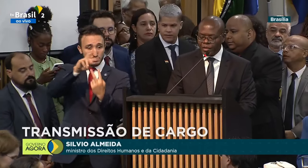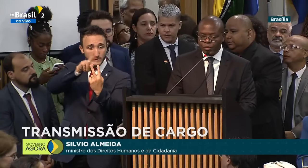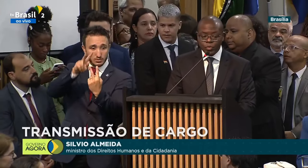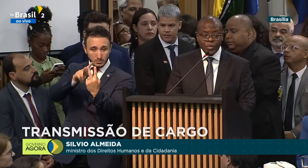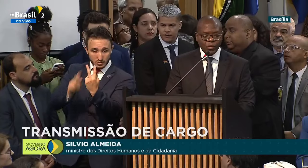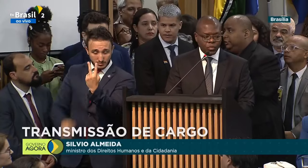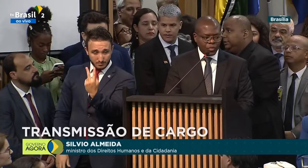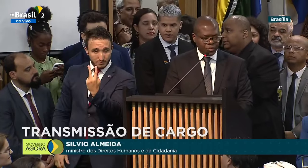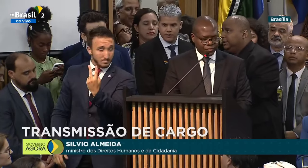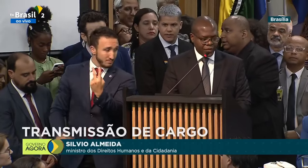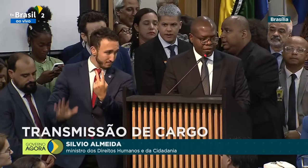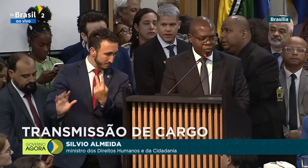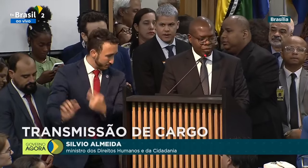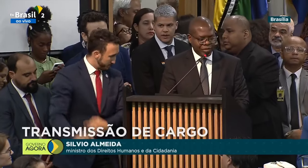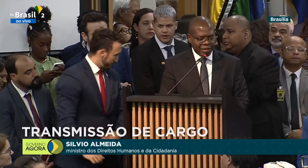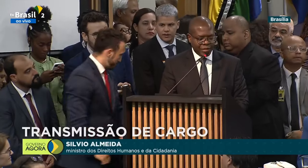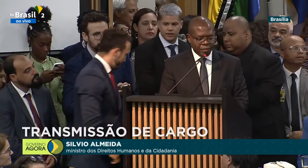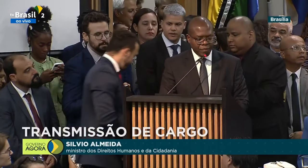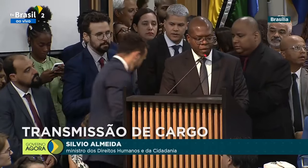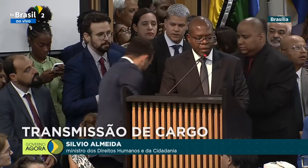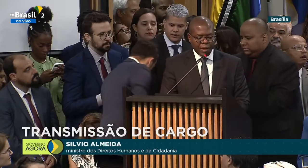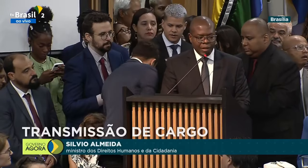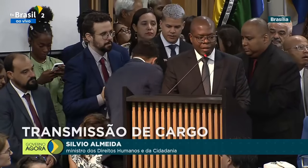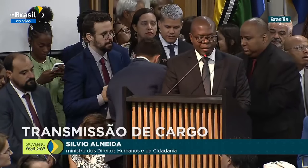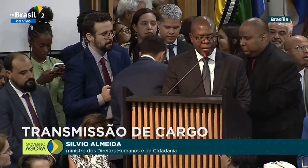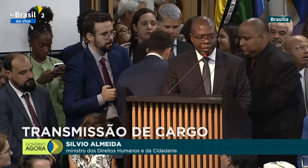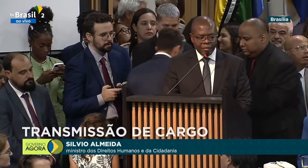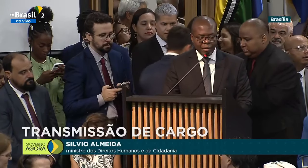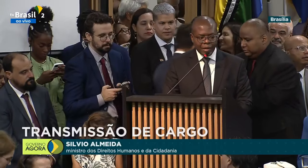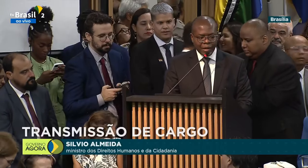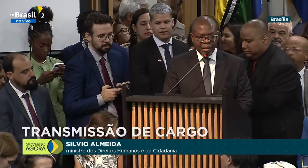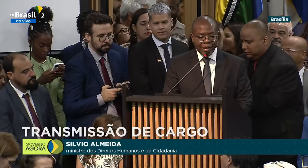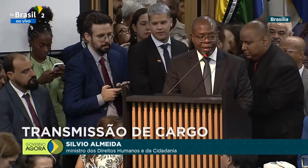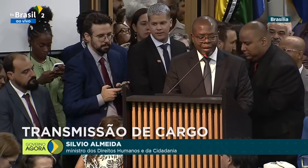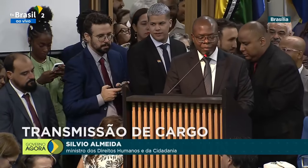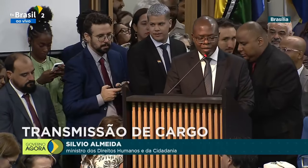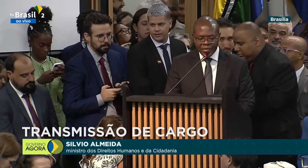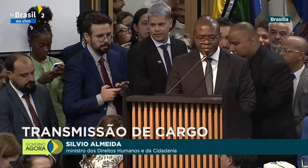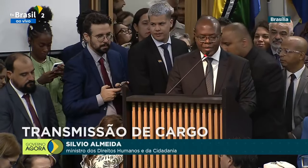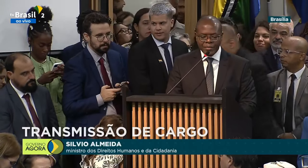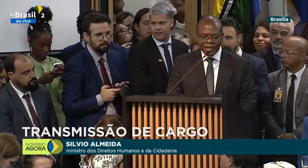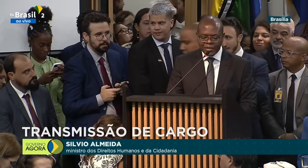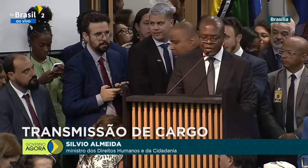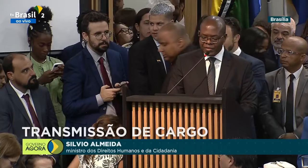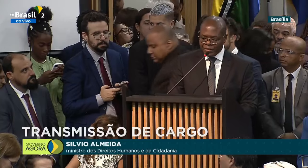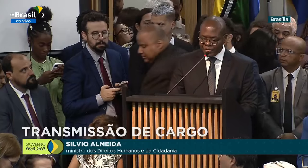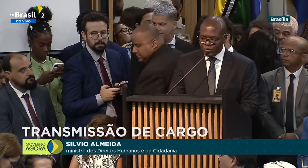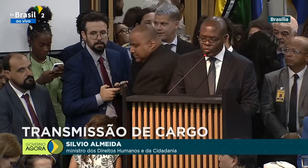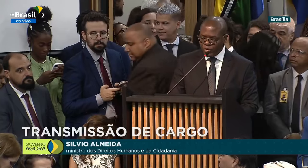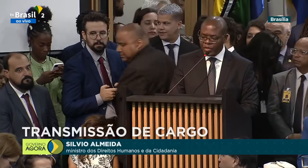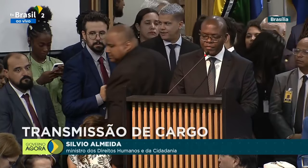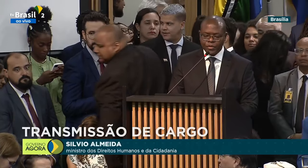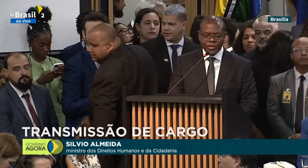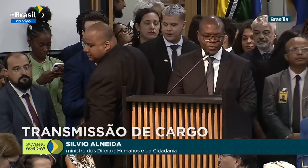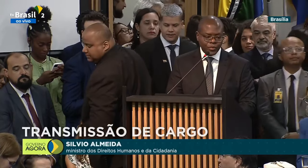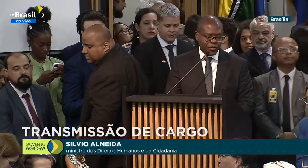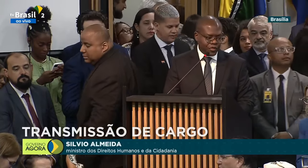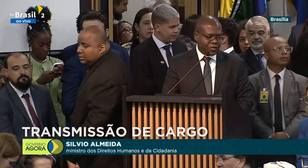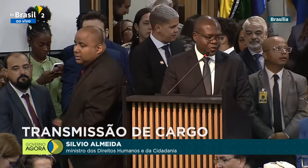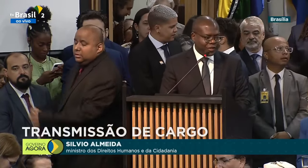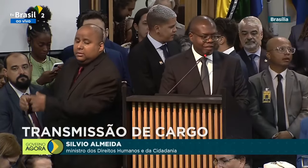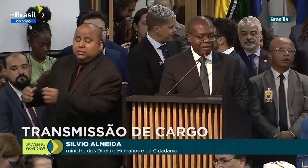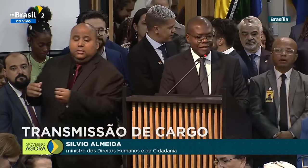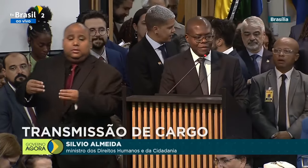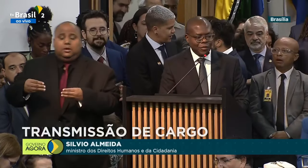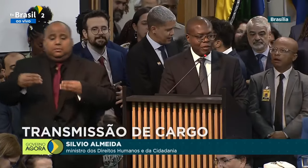que muito me honram por estar aqui a ministra Maria Teresa de Assis Moura que eu chamo de